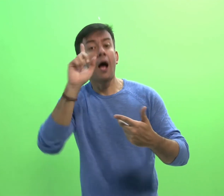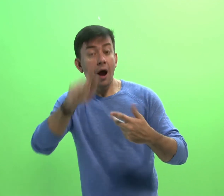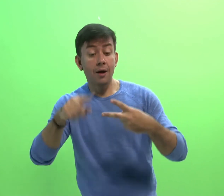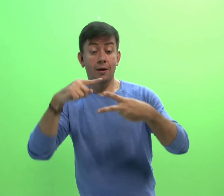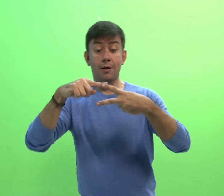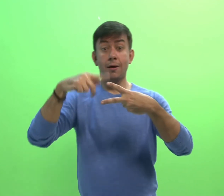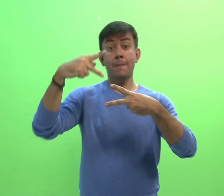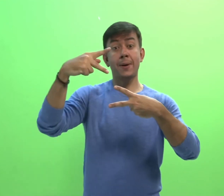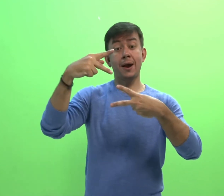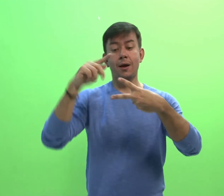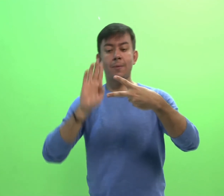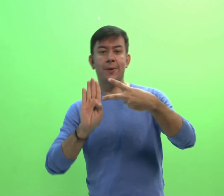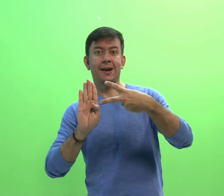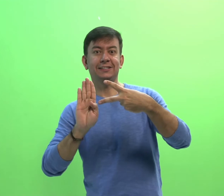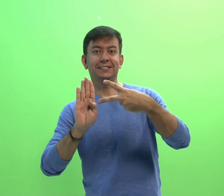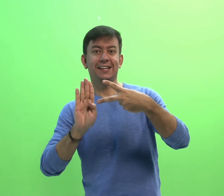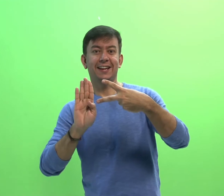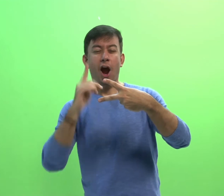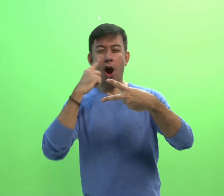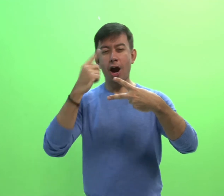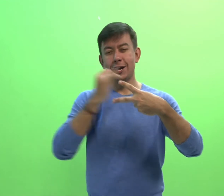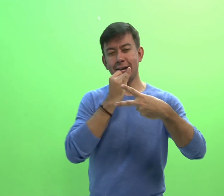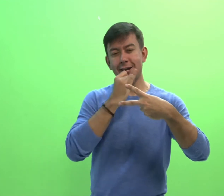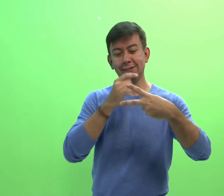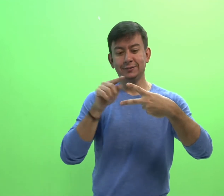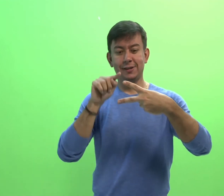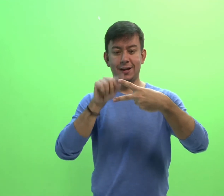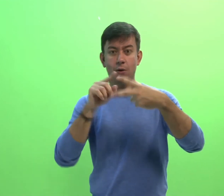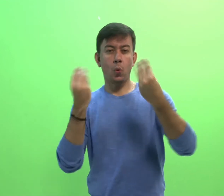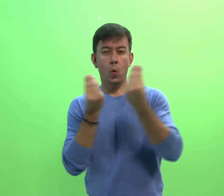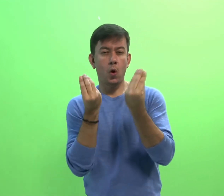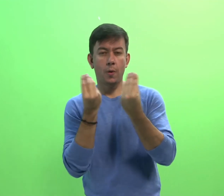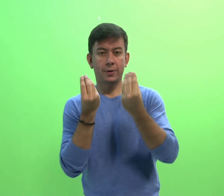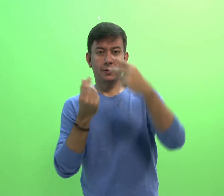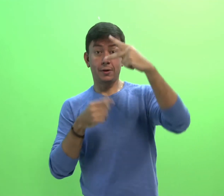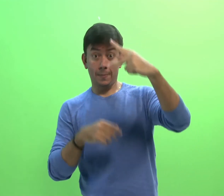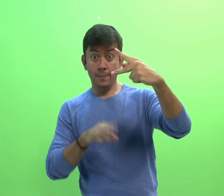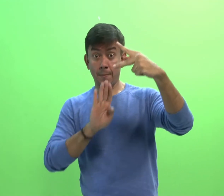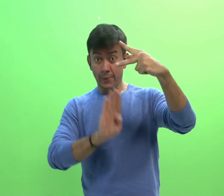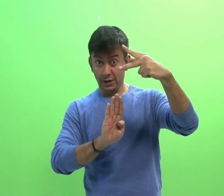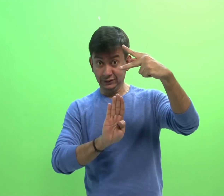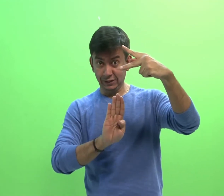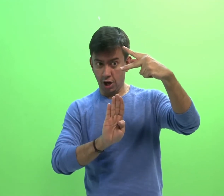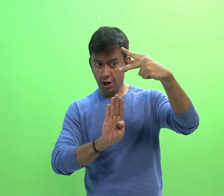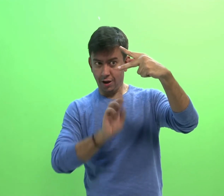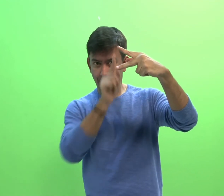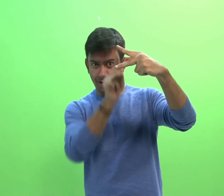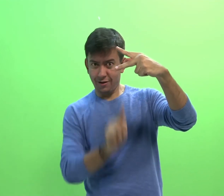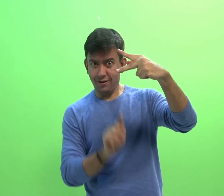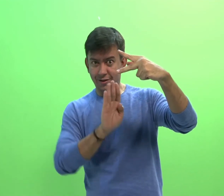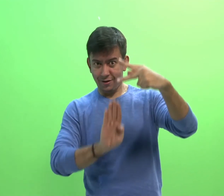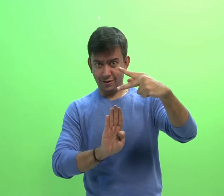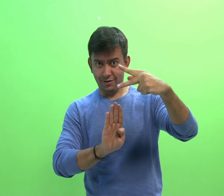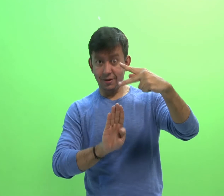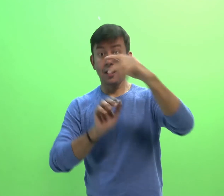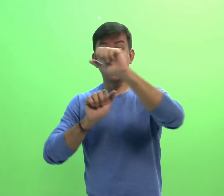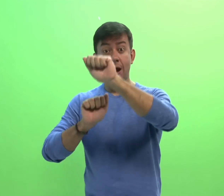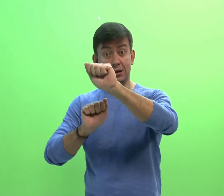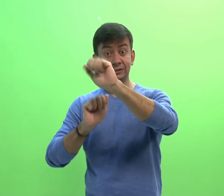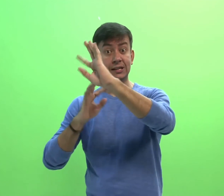O que as difere? Somente as consoantes, P e B. Vejam, P e B. Já